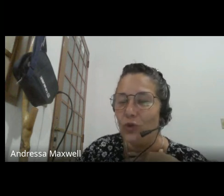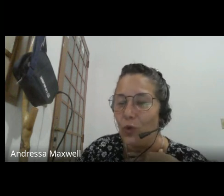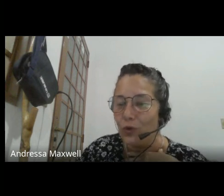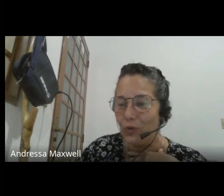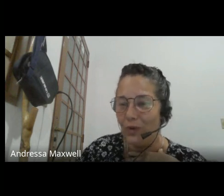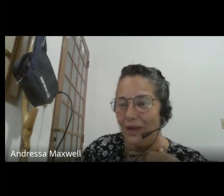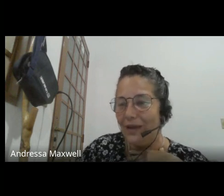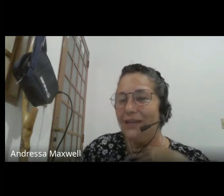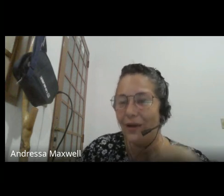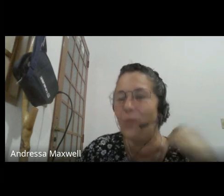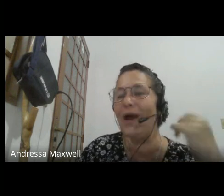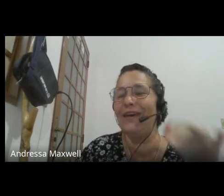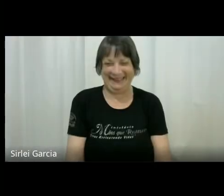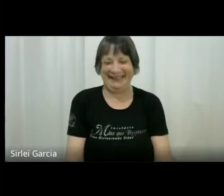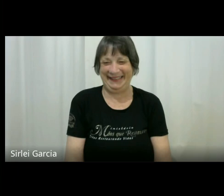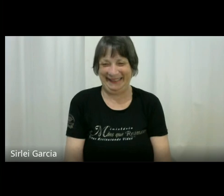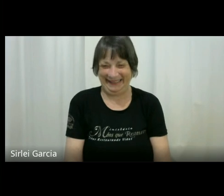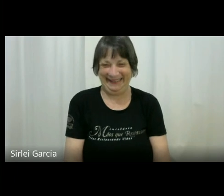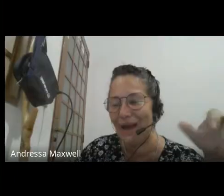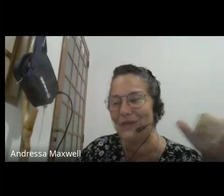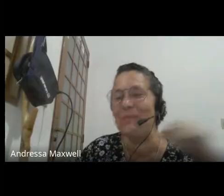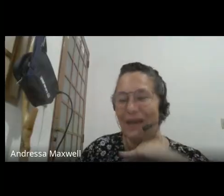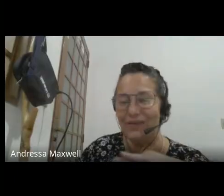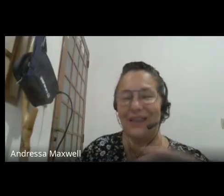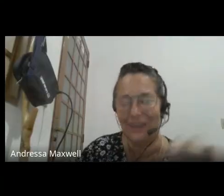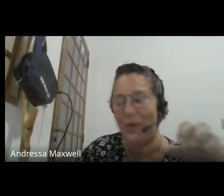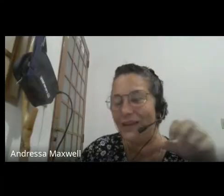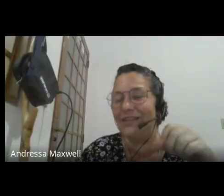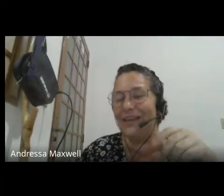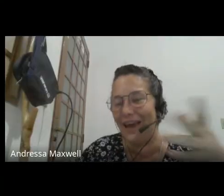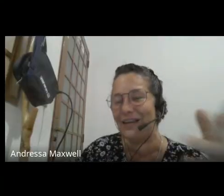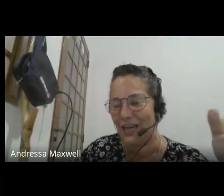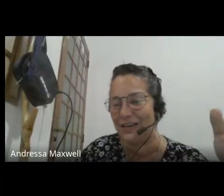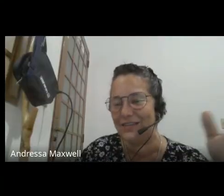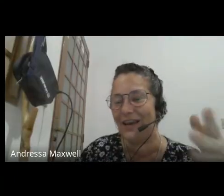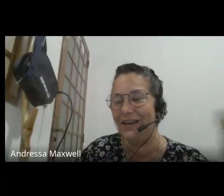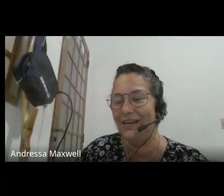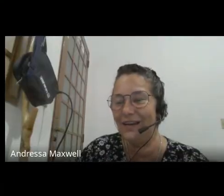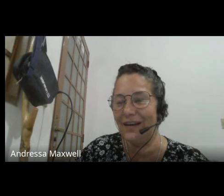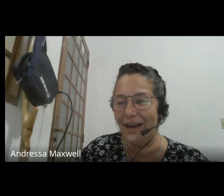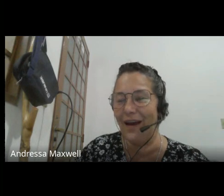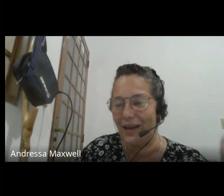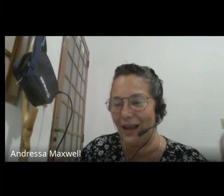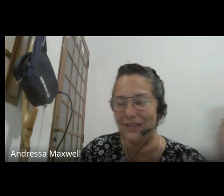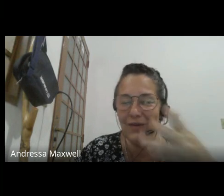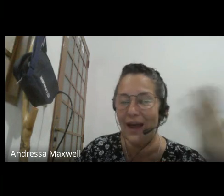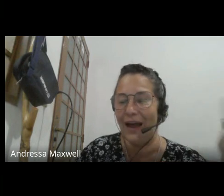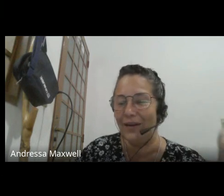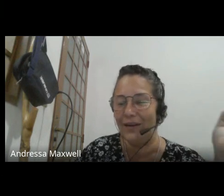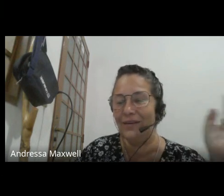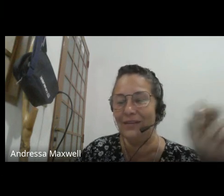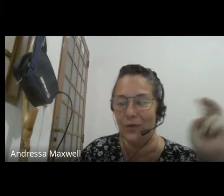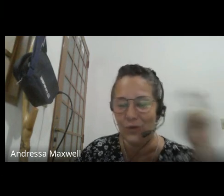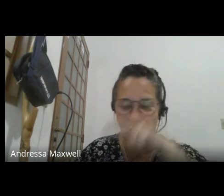entender tudo. Deu para entender que era mais ou menos, né? Deu para entender que era Gênesis, que era, né, a criação